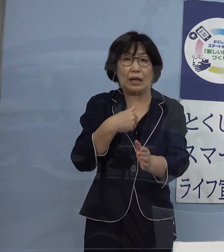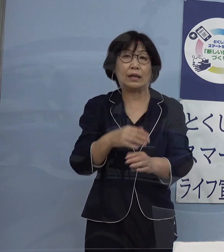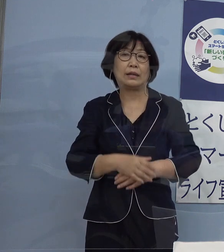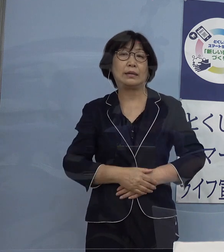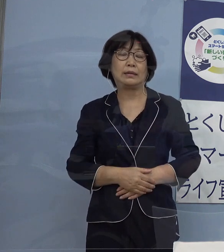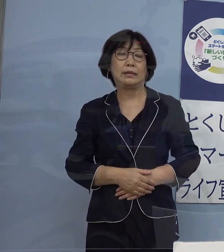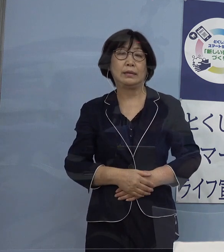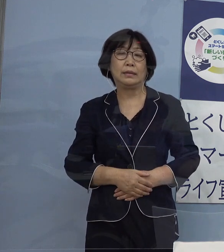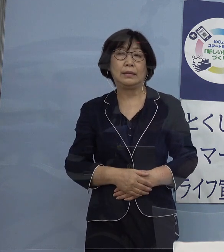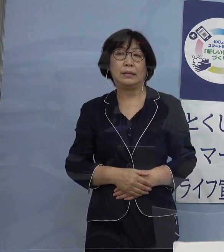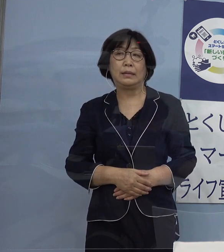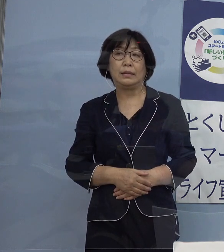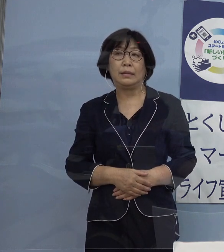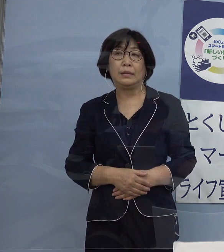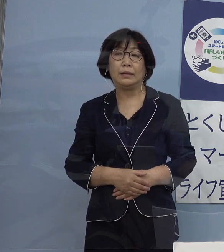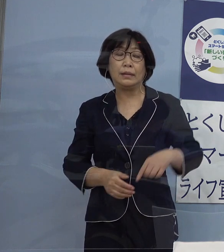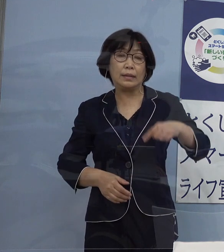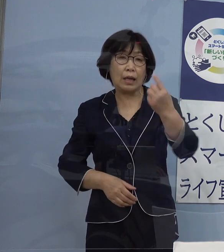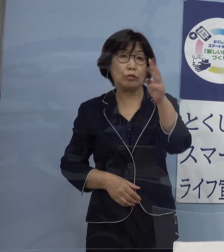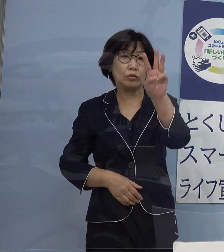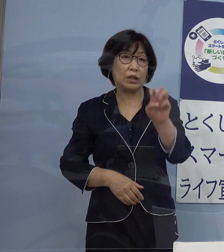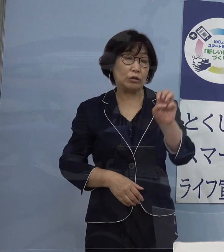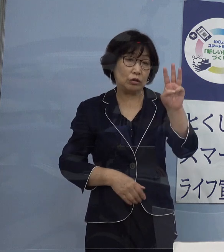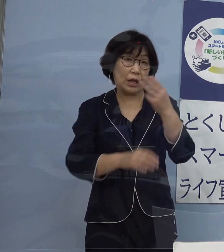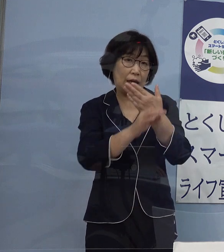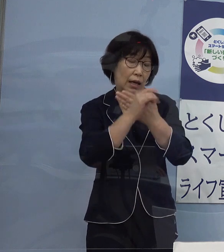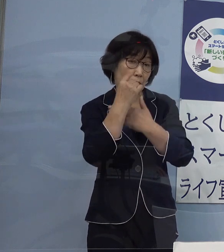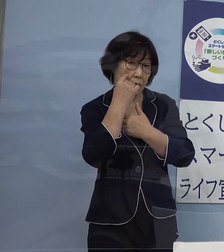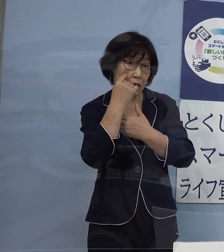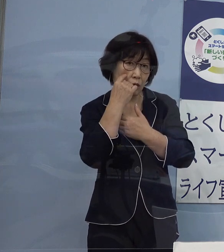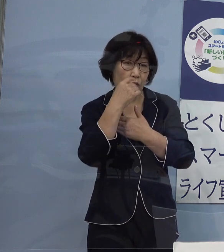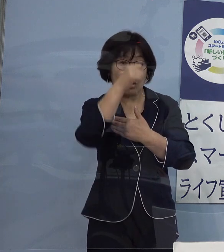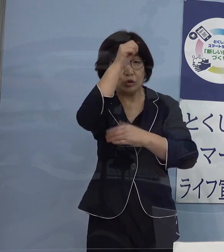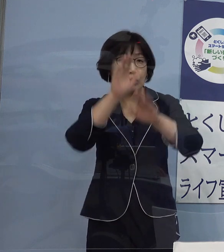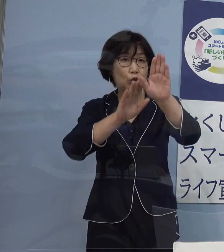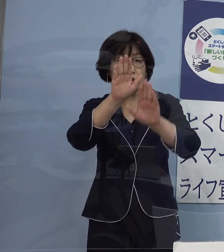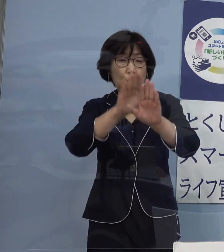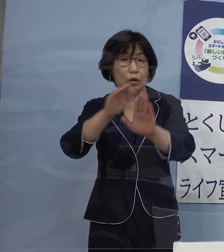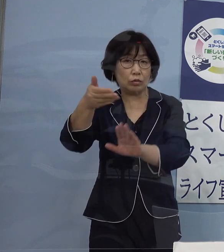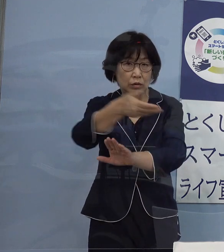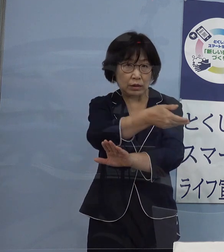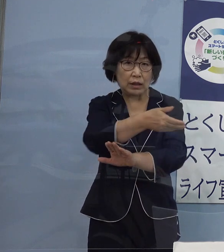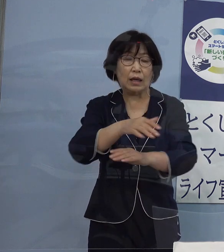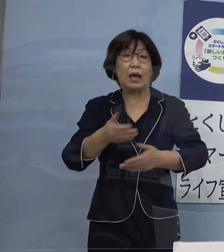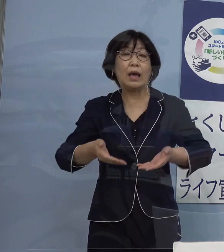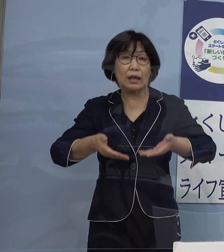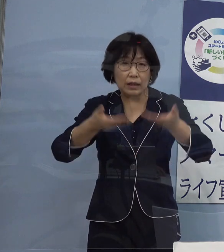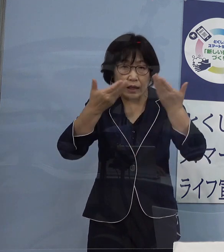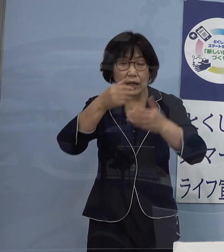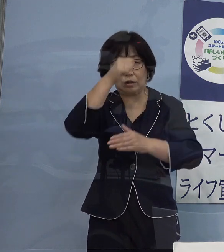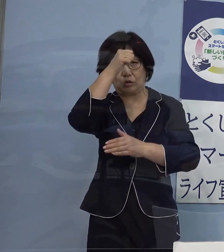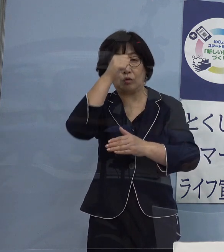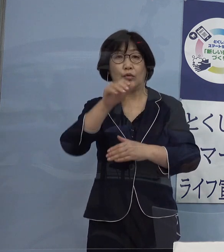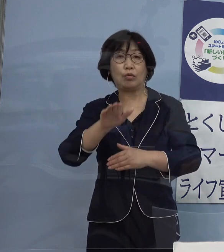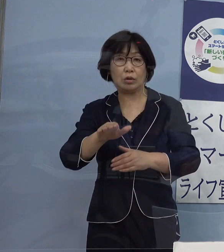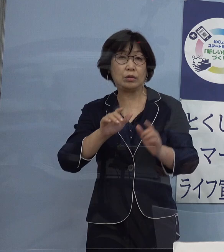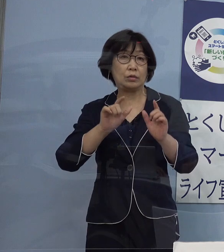ょうか。 この133例目の方の症状は、はい、 この方は軽症です。 軽症です。 はい。